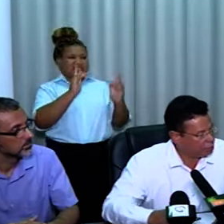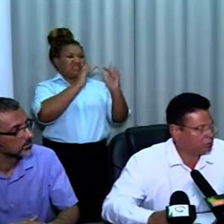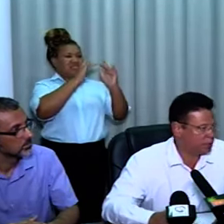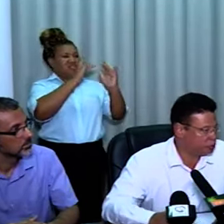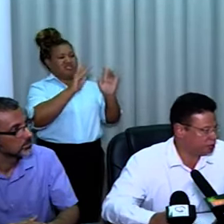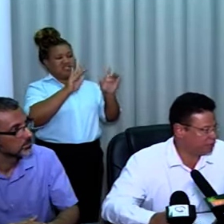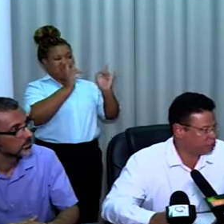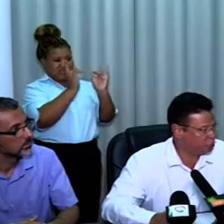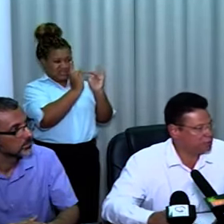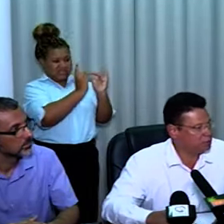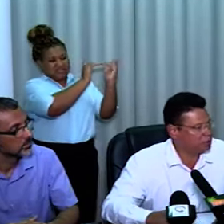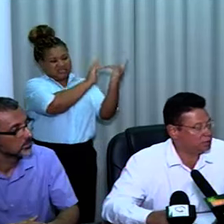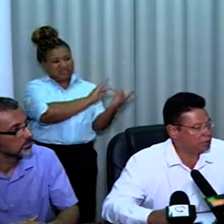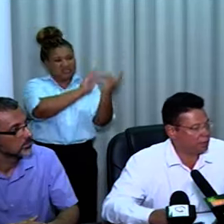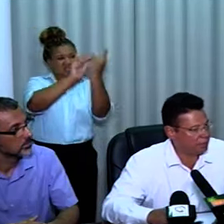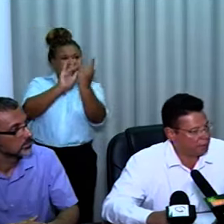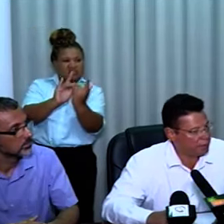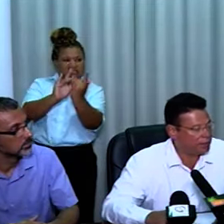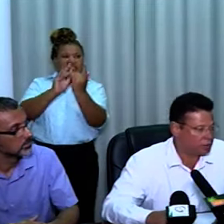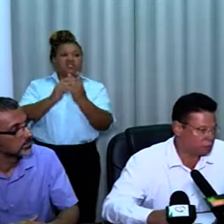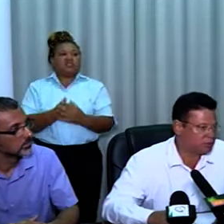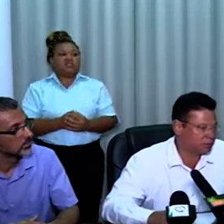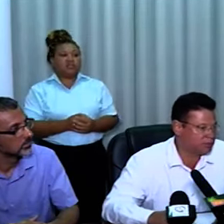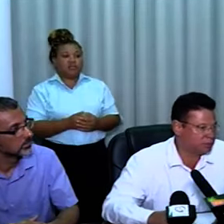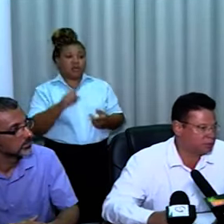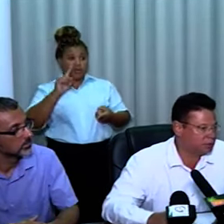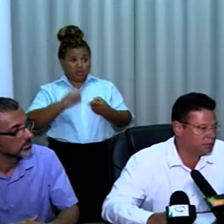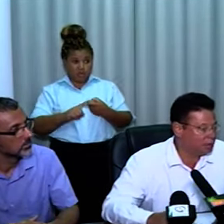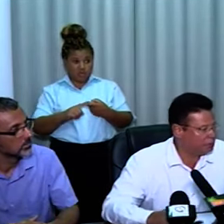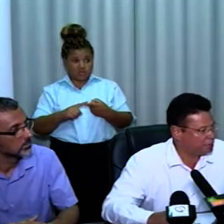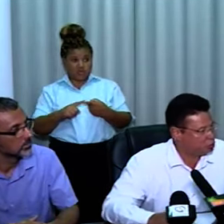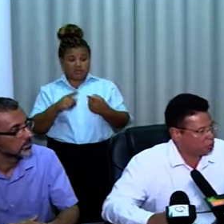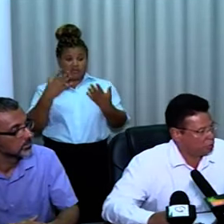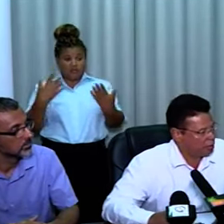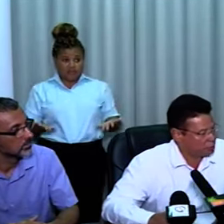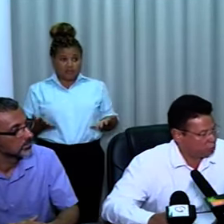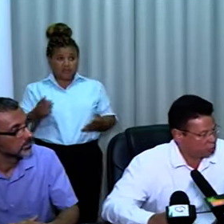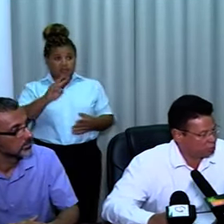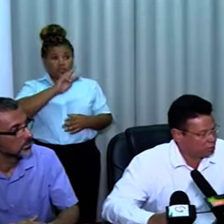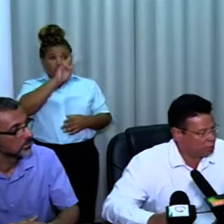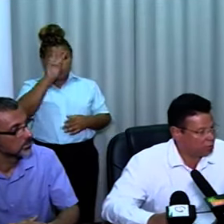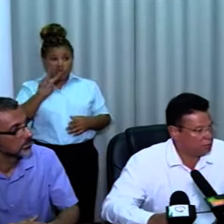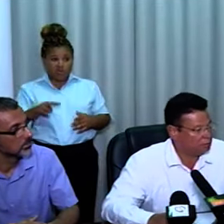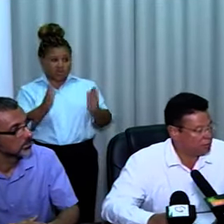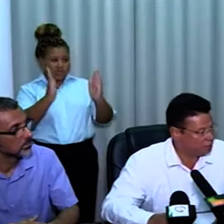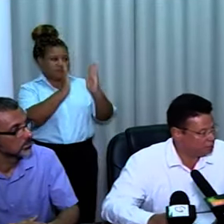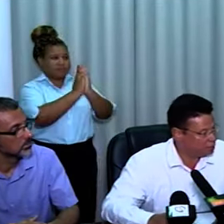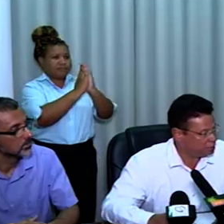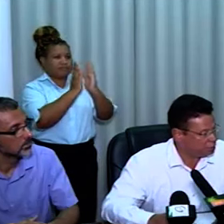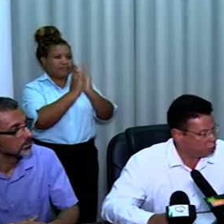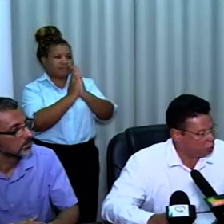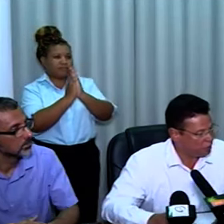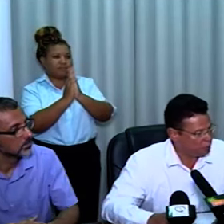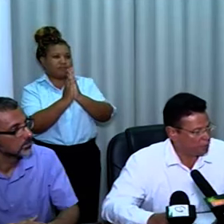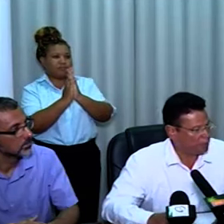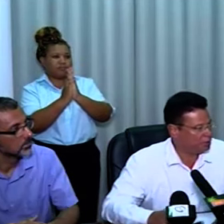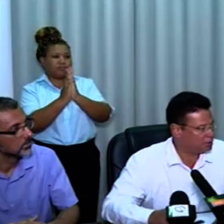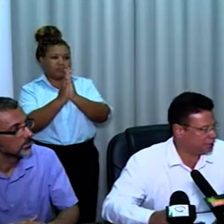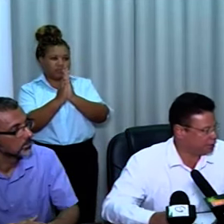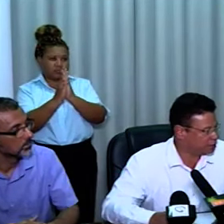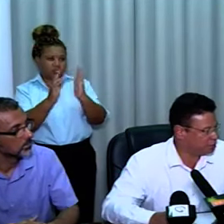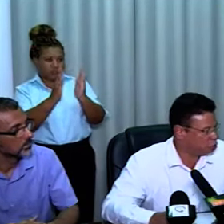line contact tracing avec tout le monde qui est capable d'exposer ce monde. Même si notre exposure est minime, nous ne pouvons